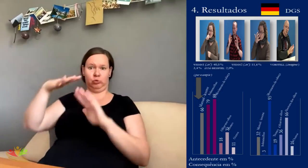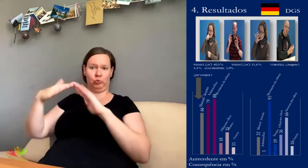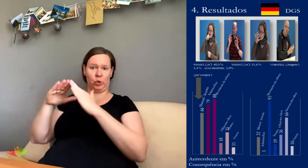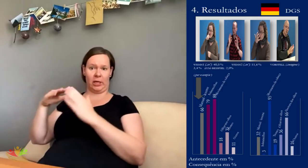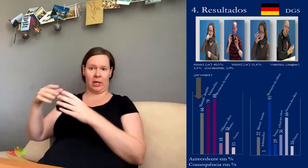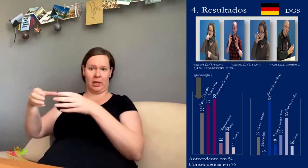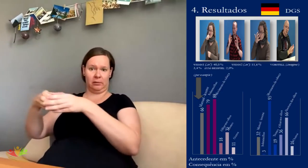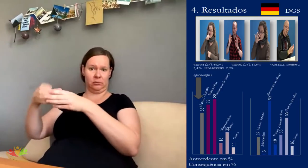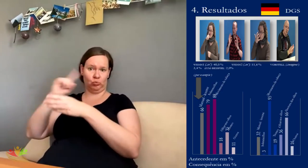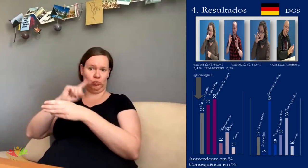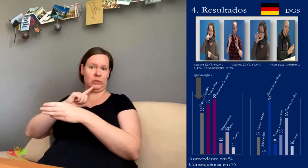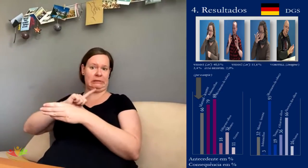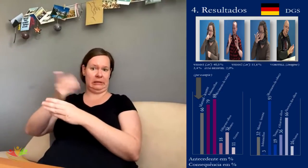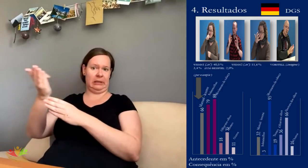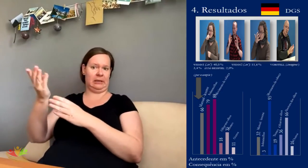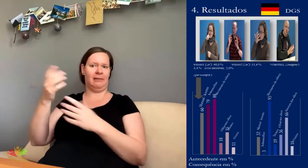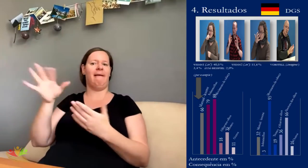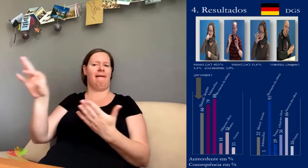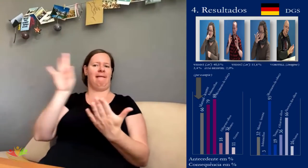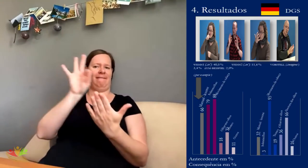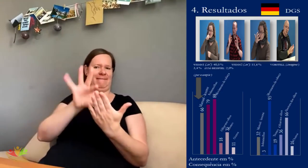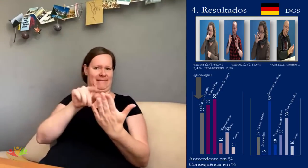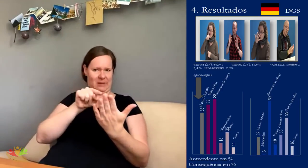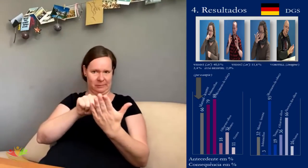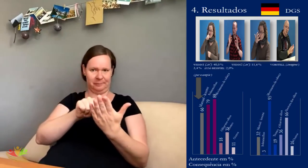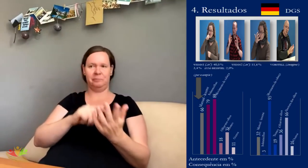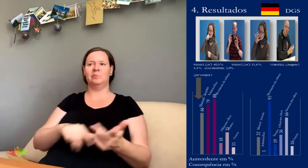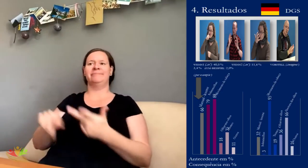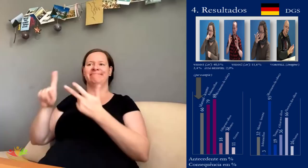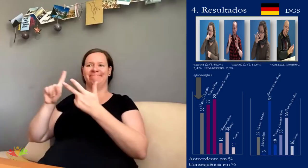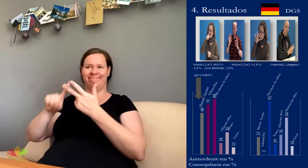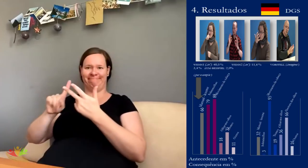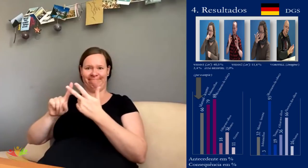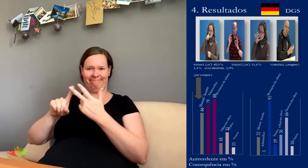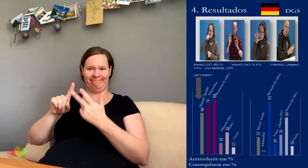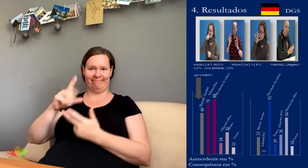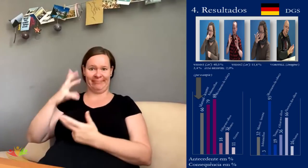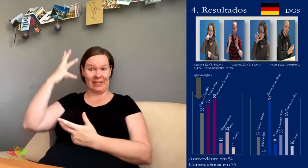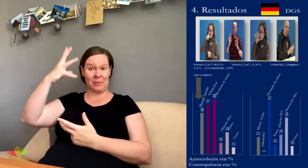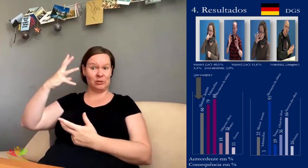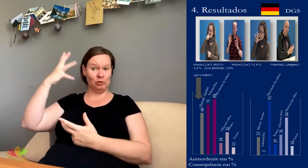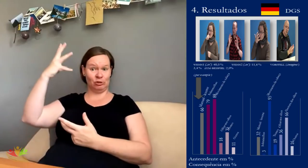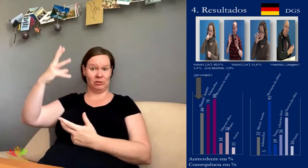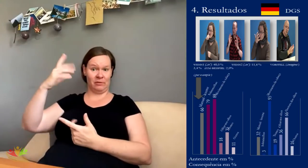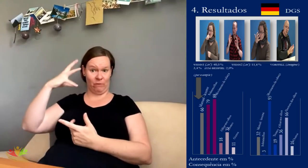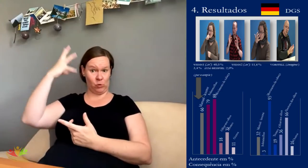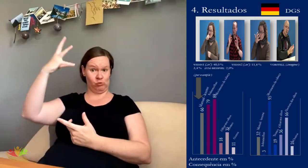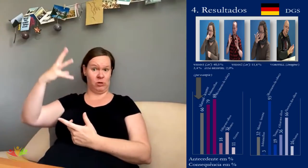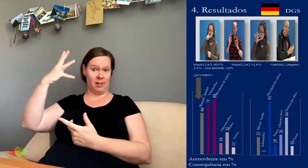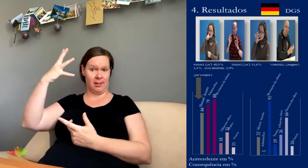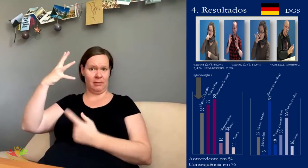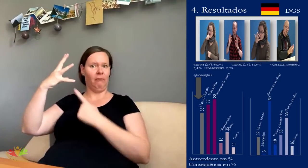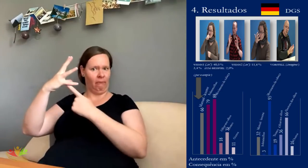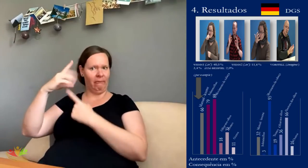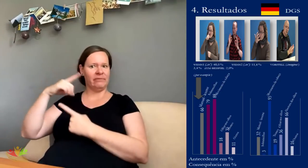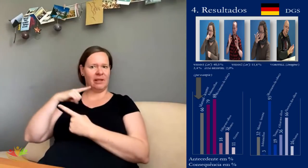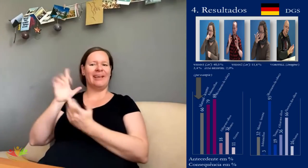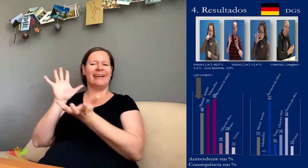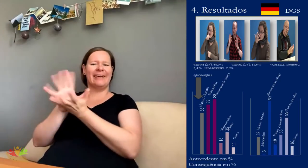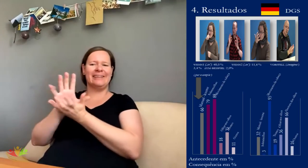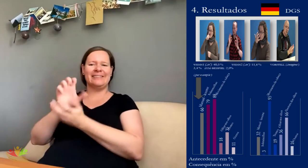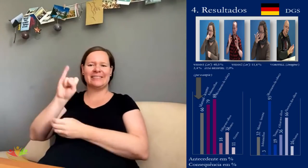visto esse registro. É a primeira vez que isso aparece, né, dentro da comunidade surda e está sendo feito esse